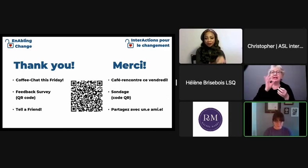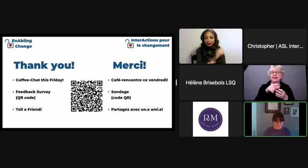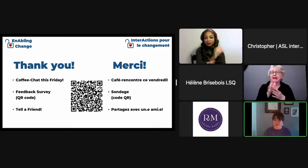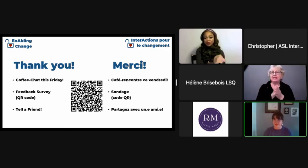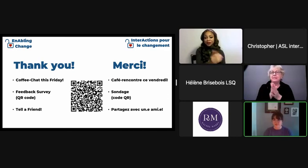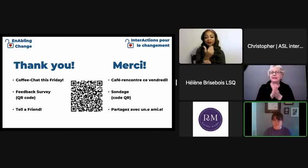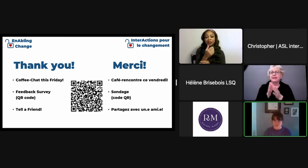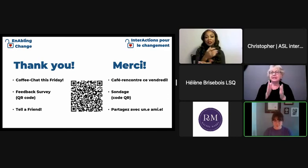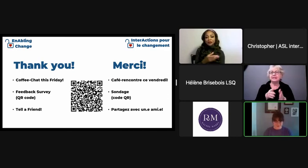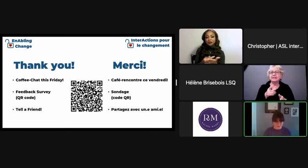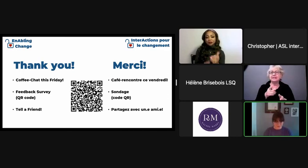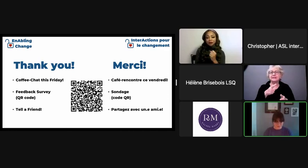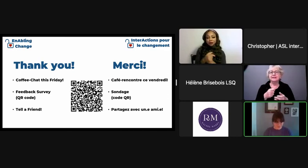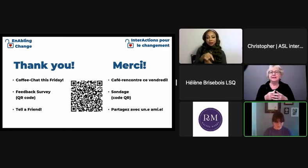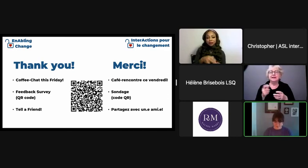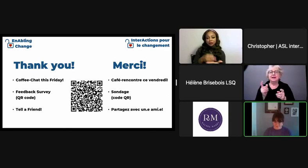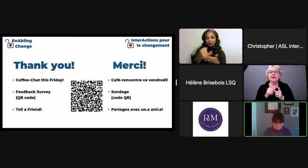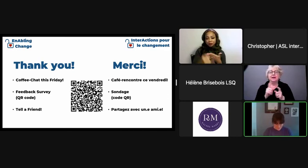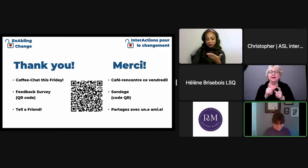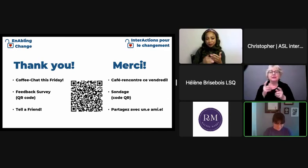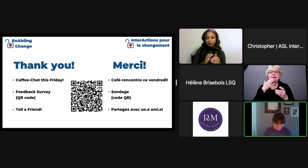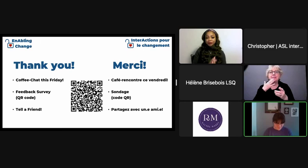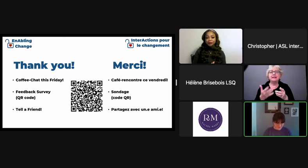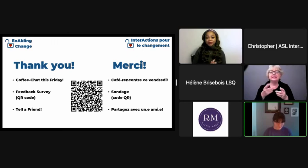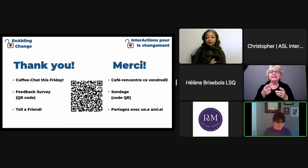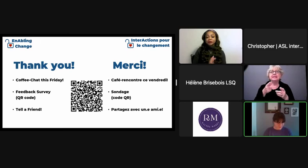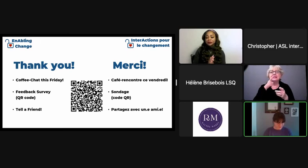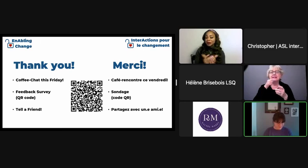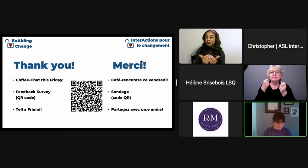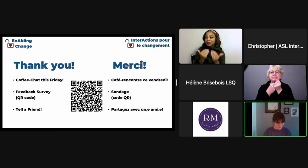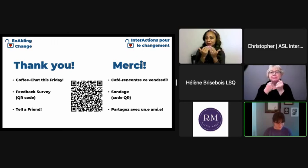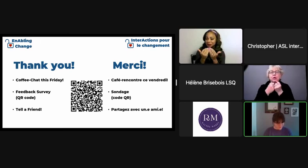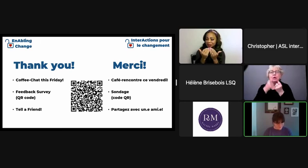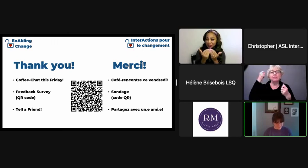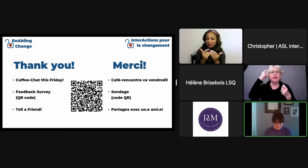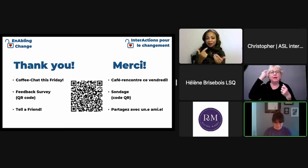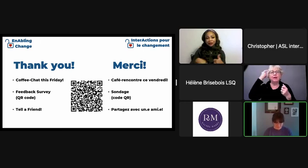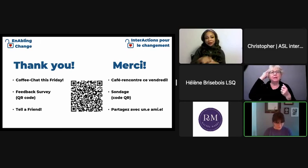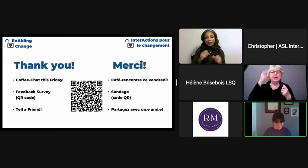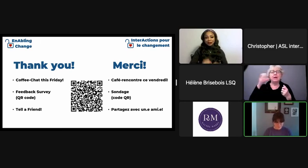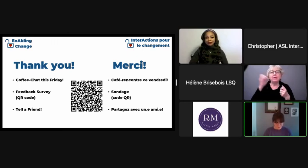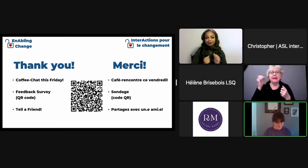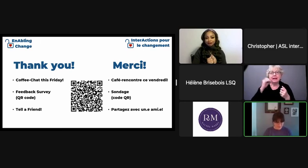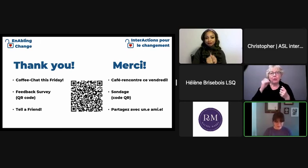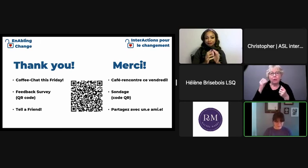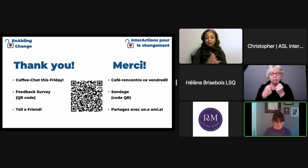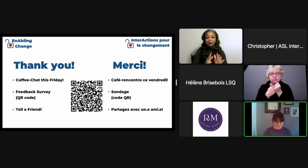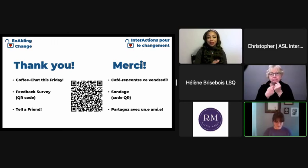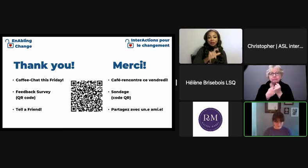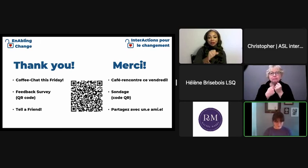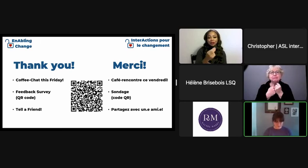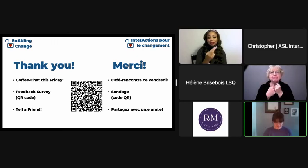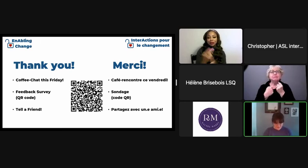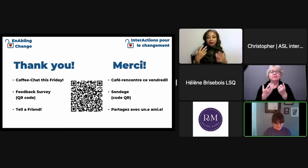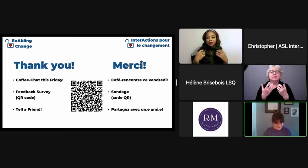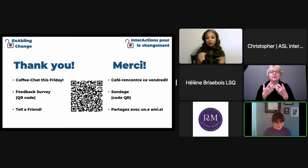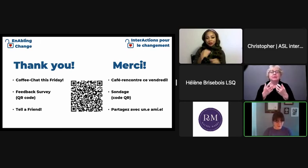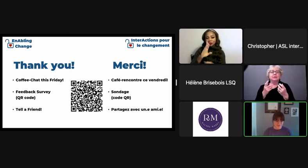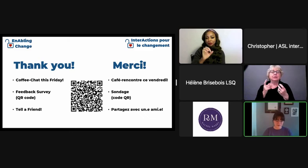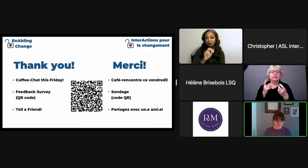voudrais aussi remercier nos commanditaires le gouvernement de l'Ontario entre autres et